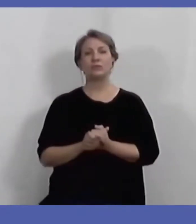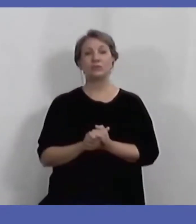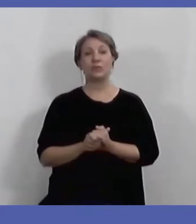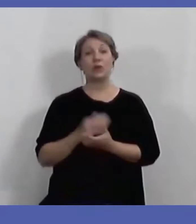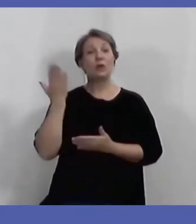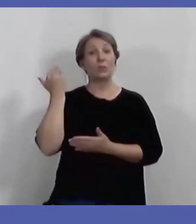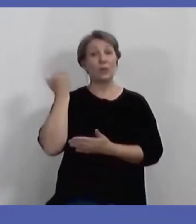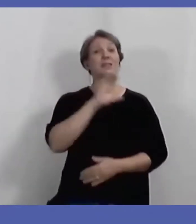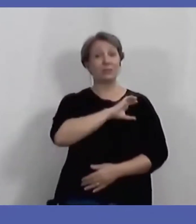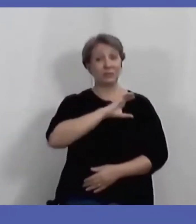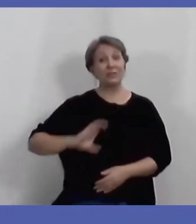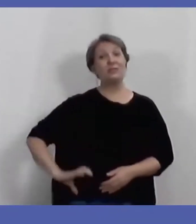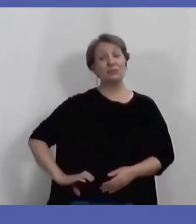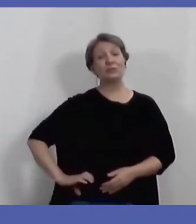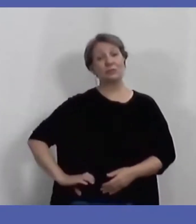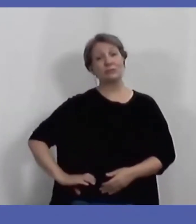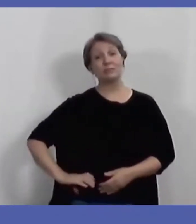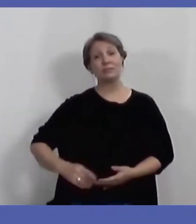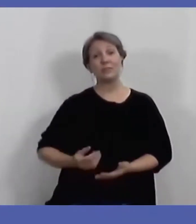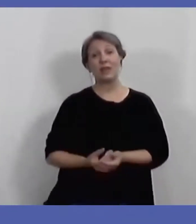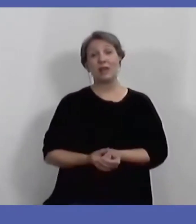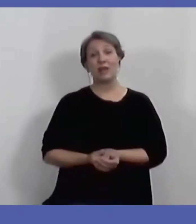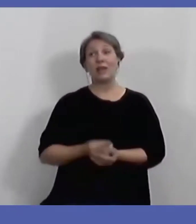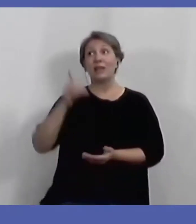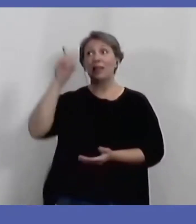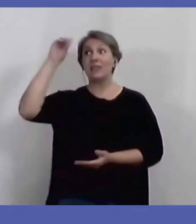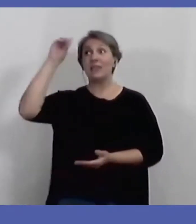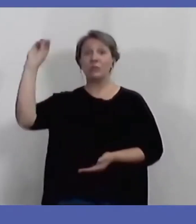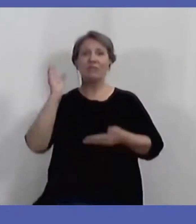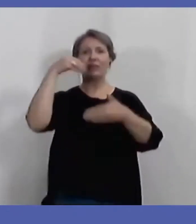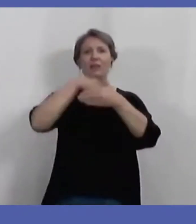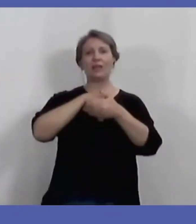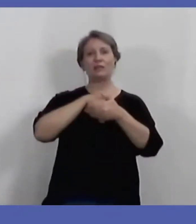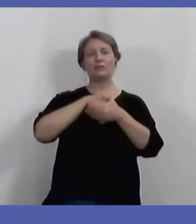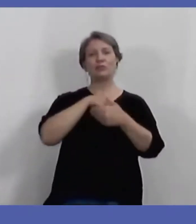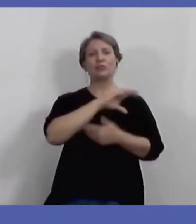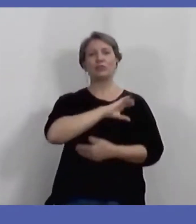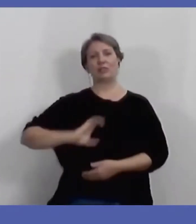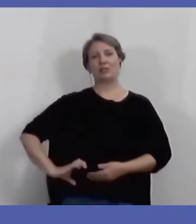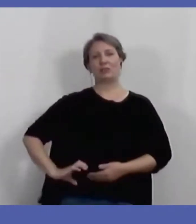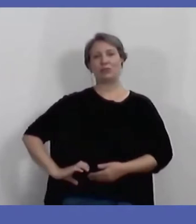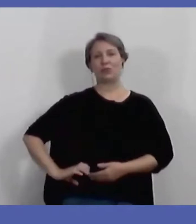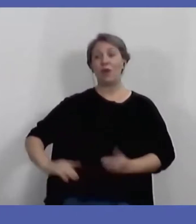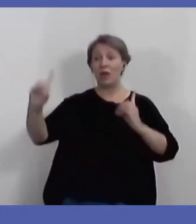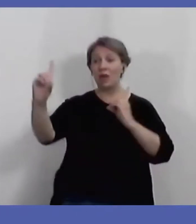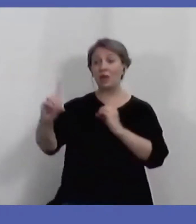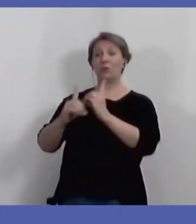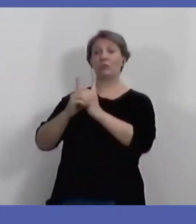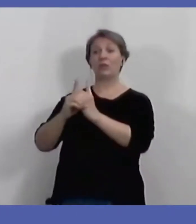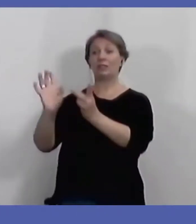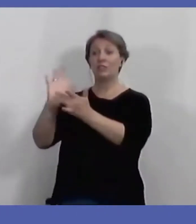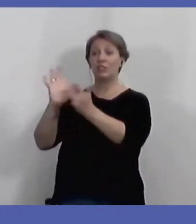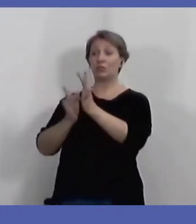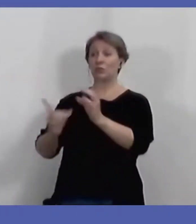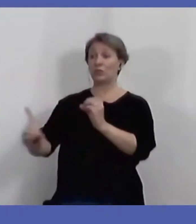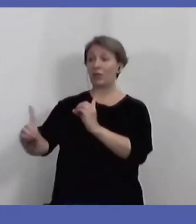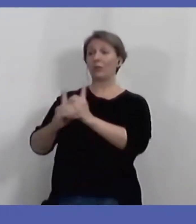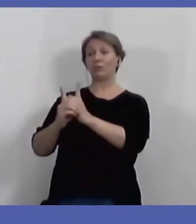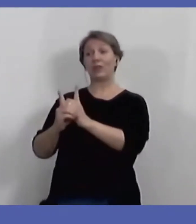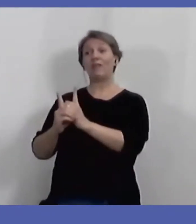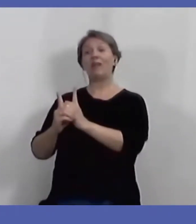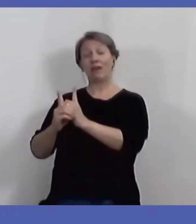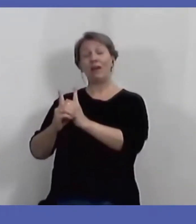estava nele. Quem encontrava Jesus, encontrava com Deus. Então, se você quer